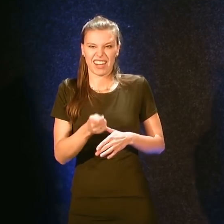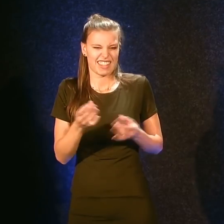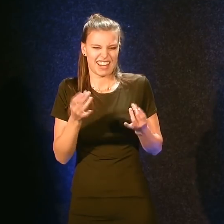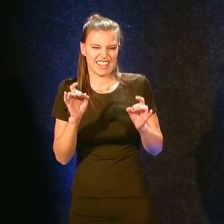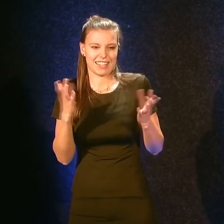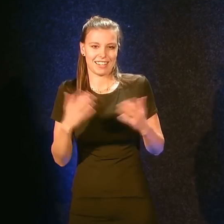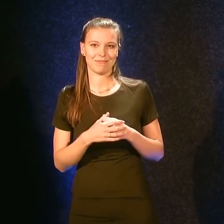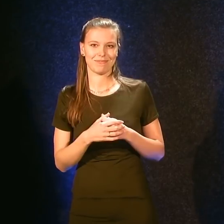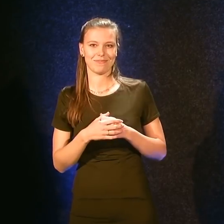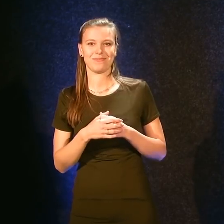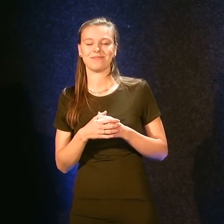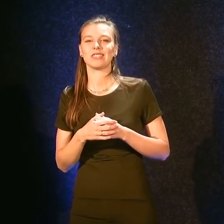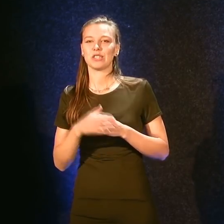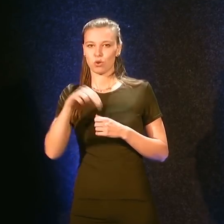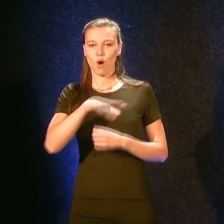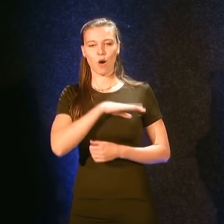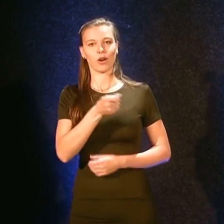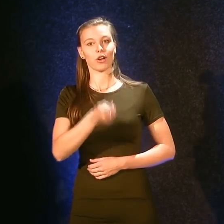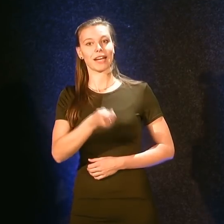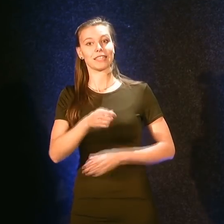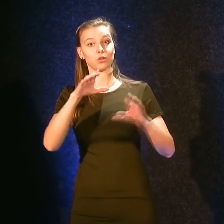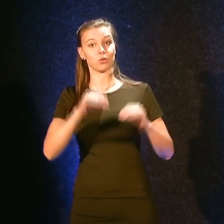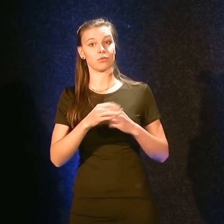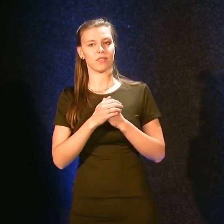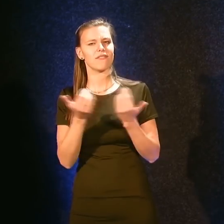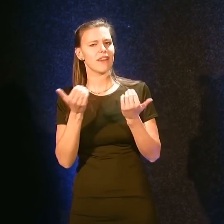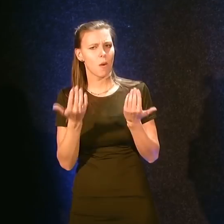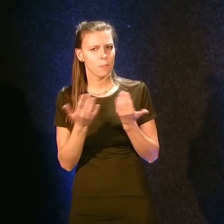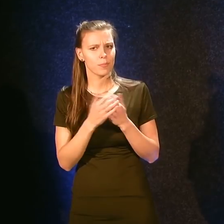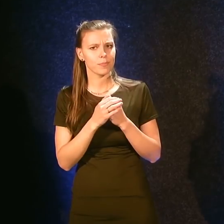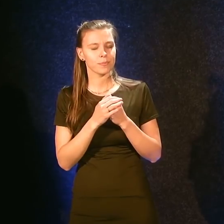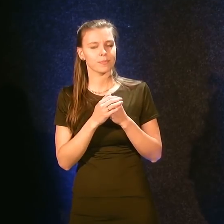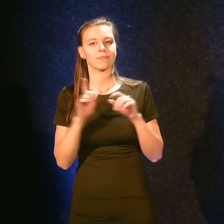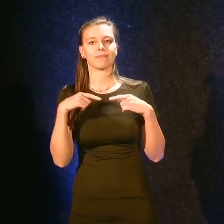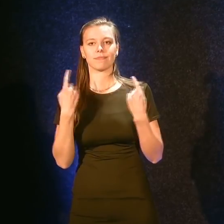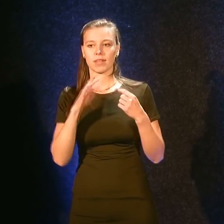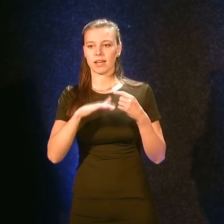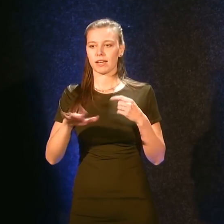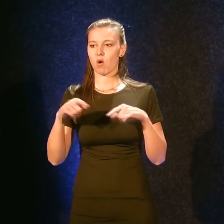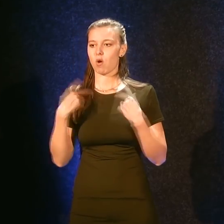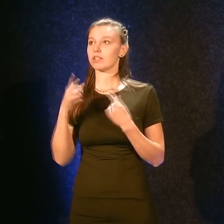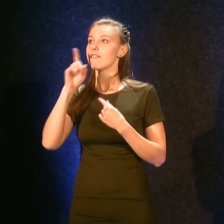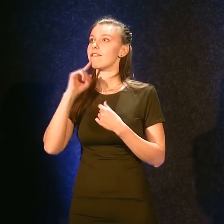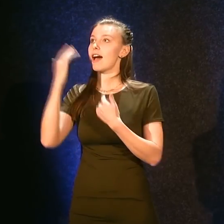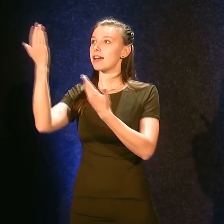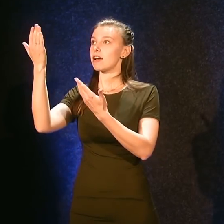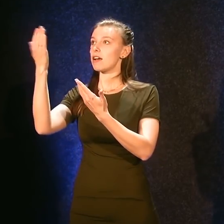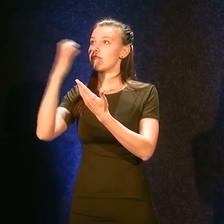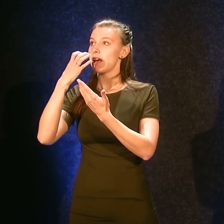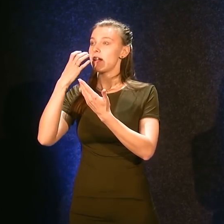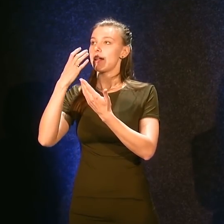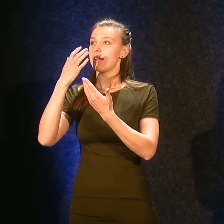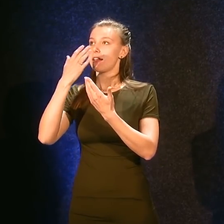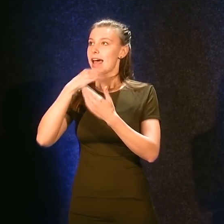willen we met elkaar een collecte houden. De reden waarom we dat doen is omdat we als kinderen van onze Vader simpelweg op Hem willen